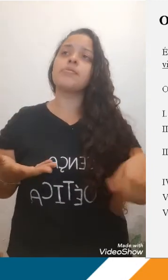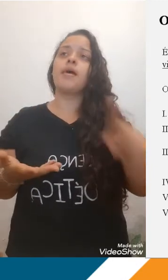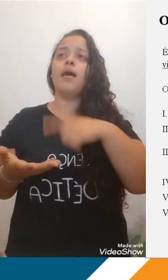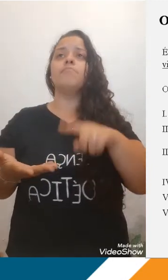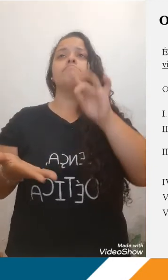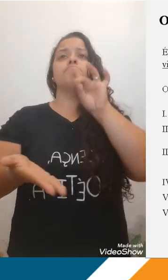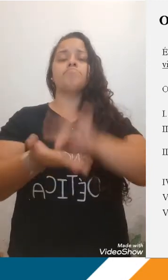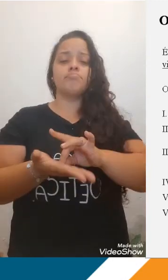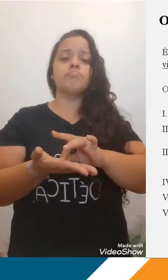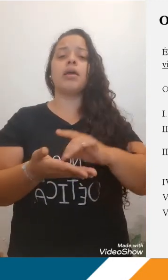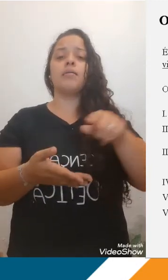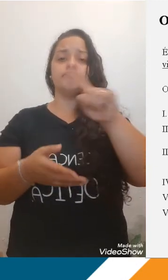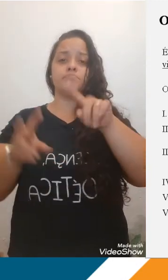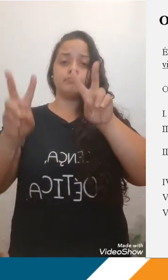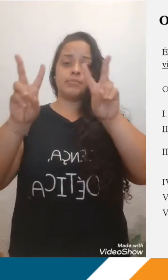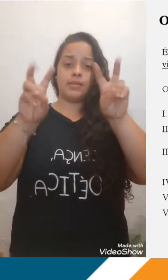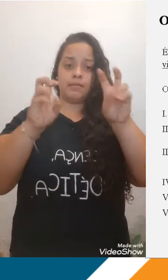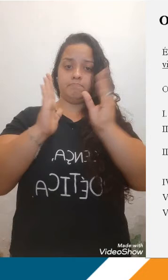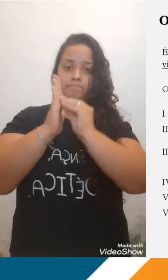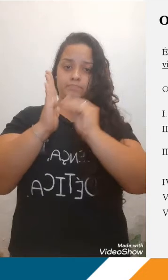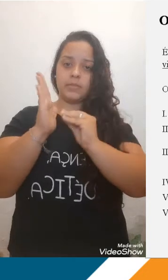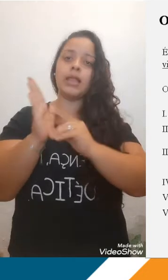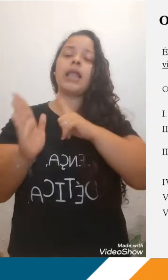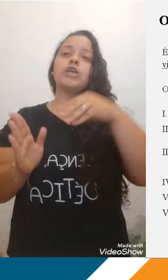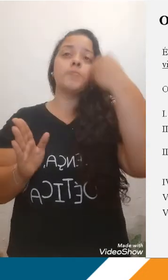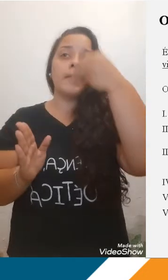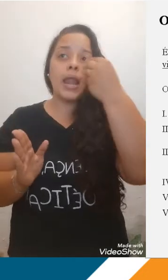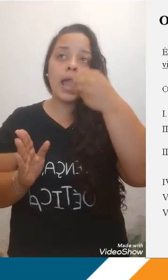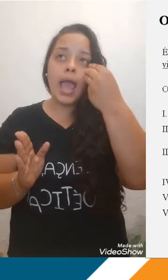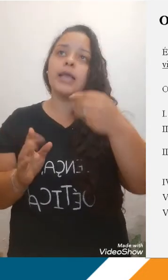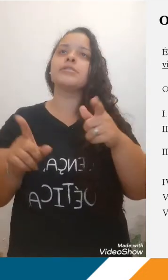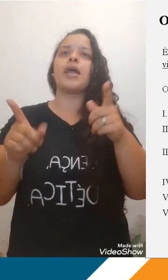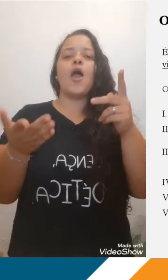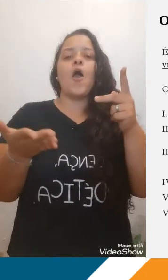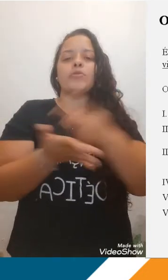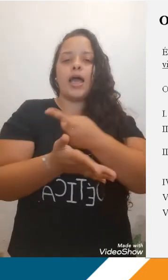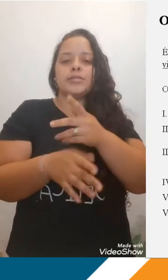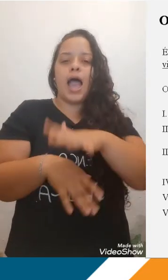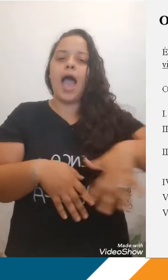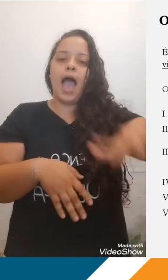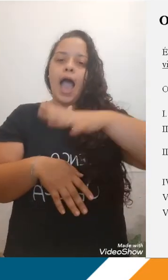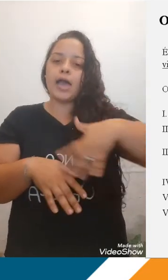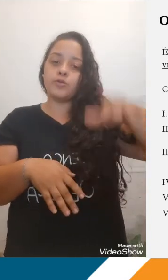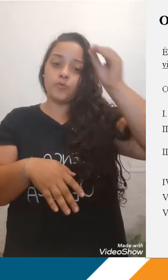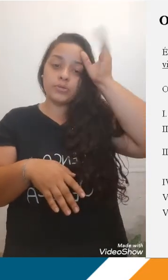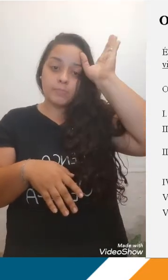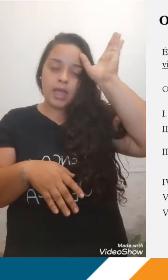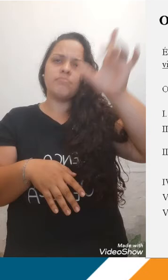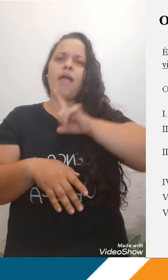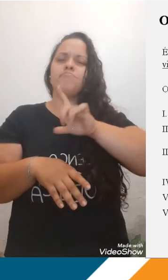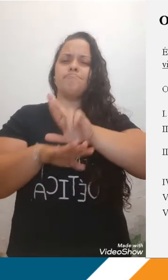repertório legitimado é aquele que tem experiências respaldadas em áreas de conhecimento, e essas áreas podem ser as mais